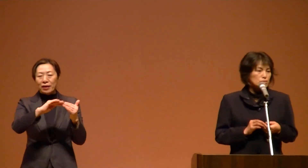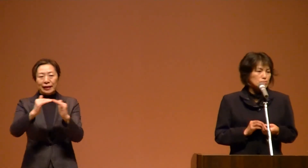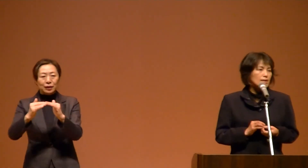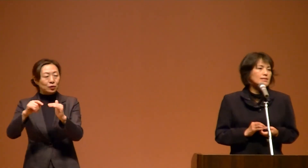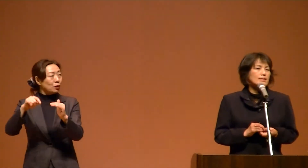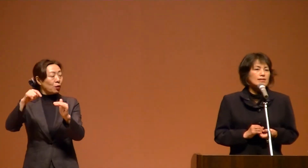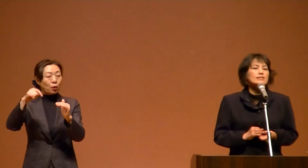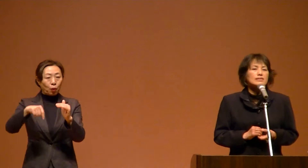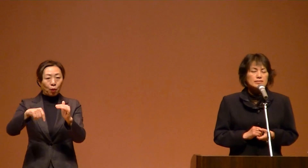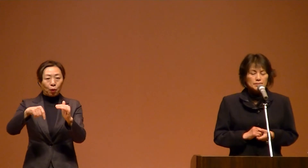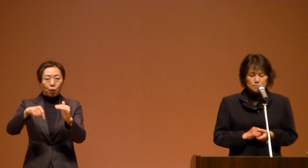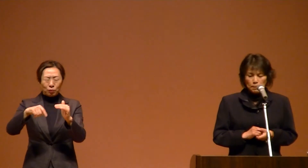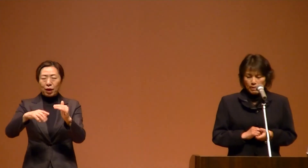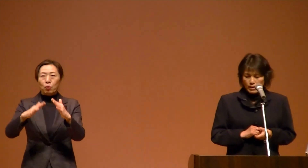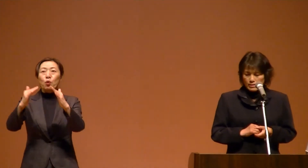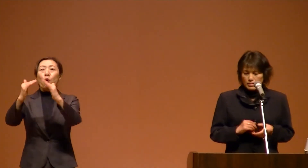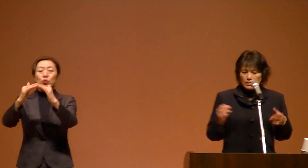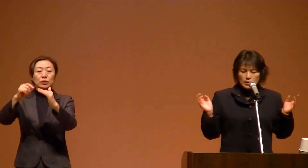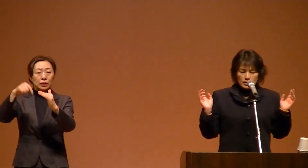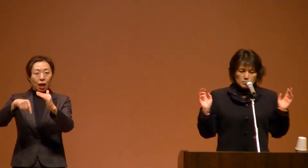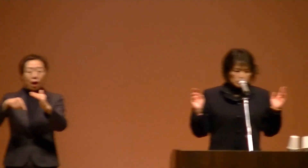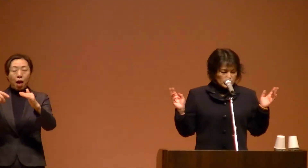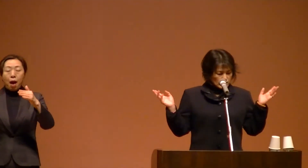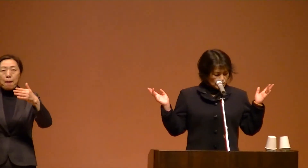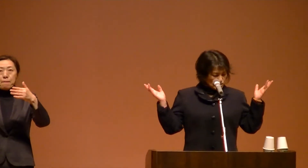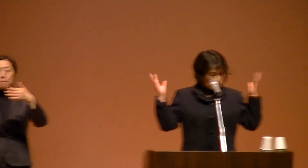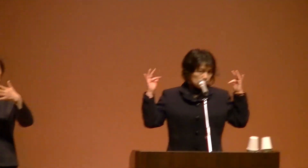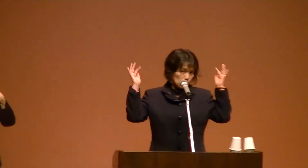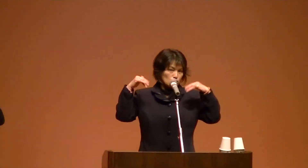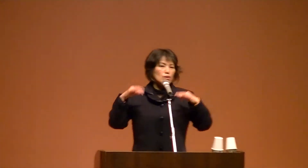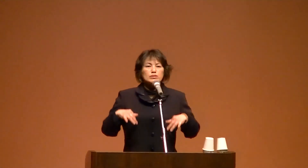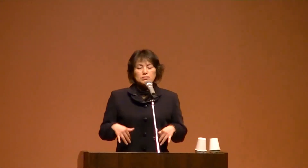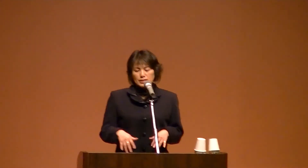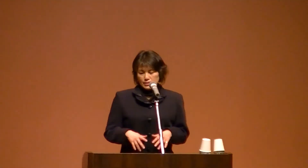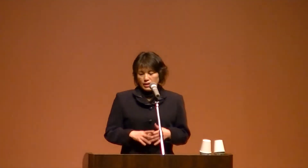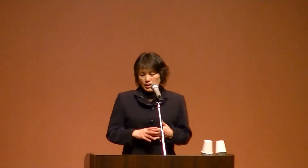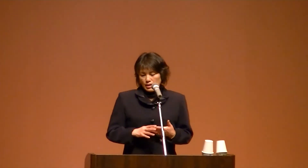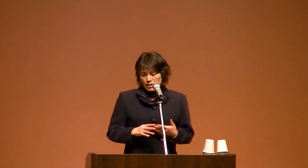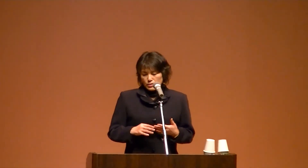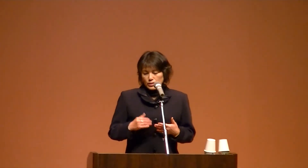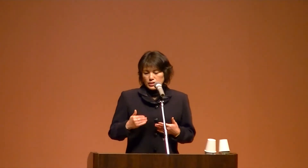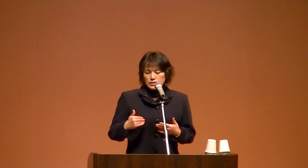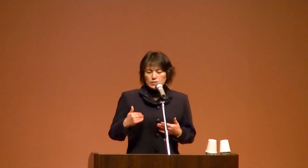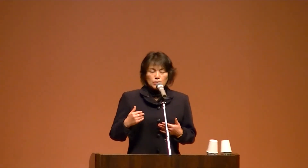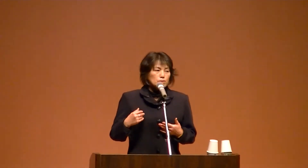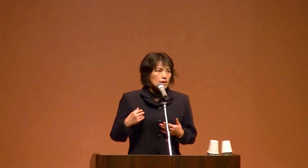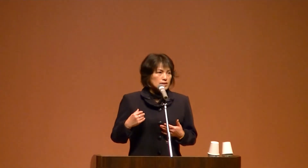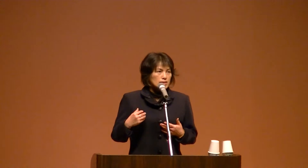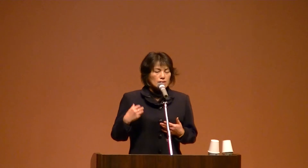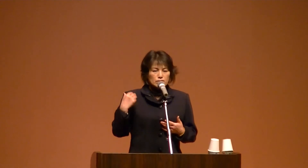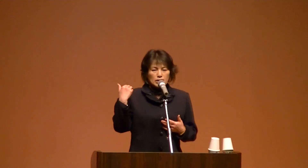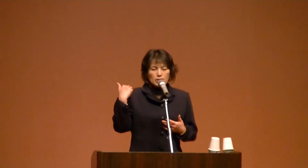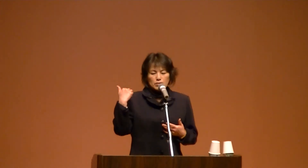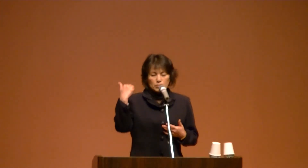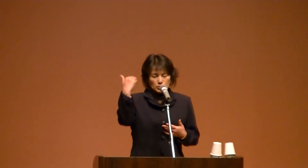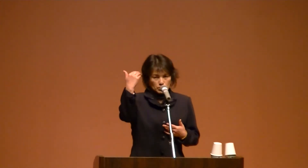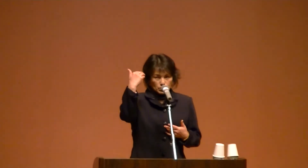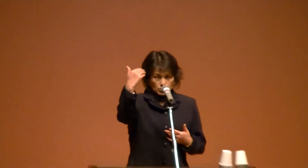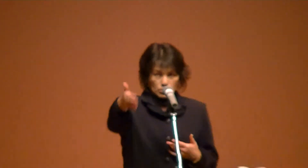ラス一つ割れてなかったんですね。で今まで以上に物は落ちました。私床屋してた